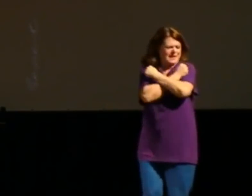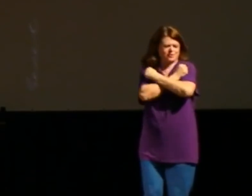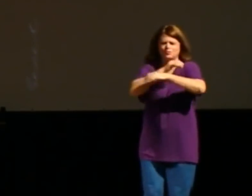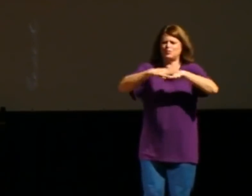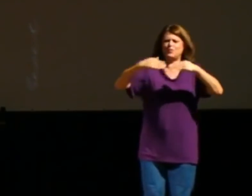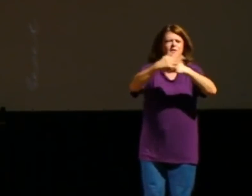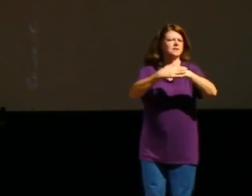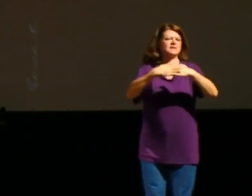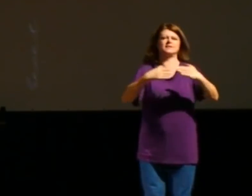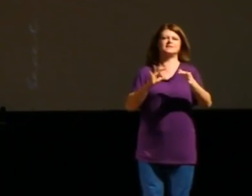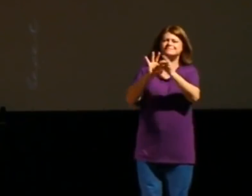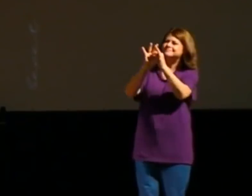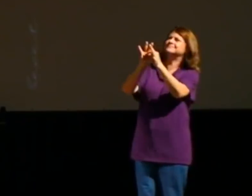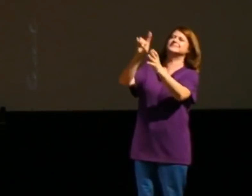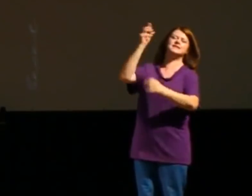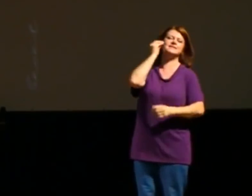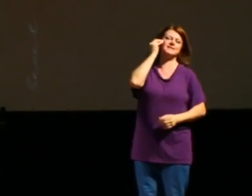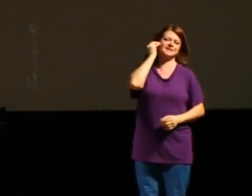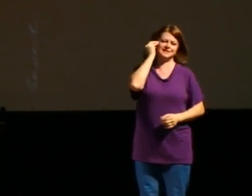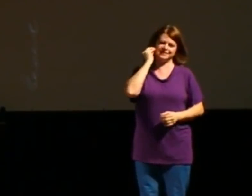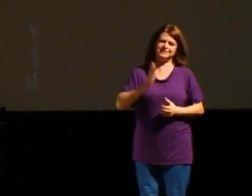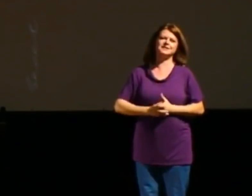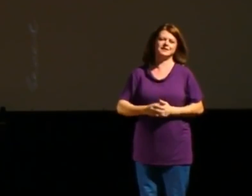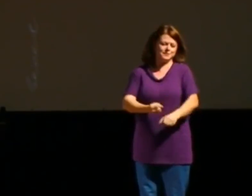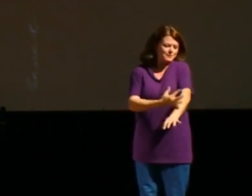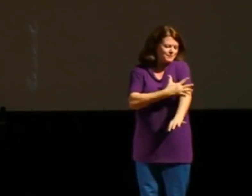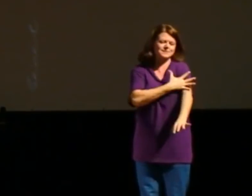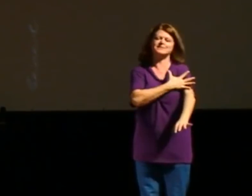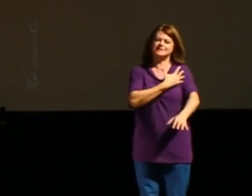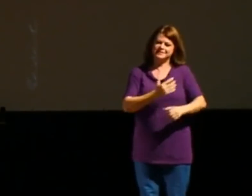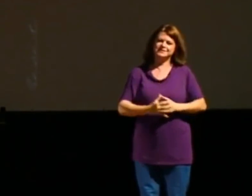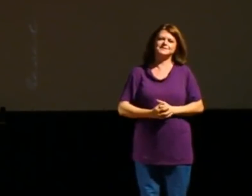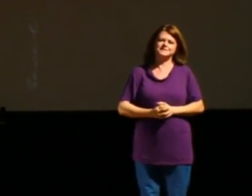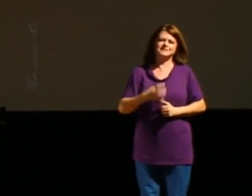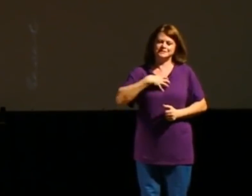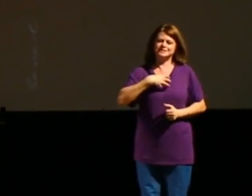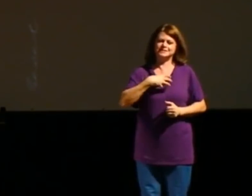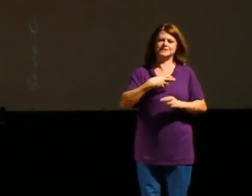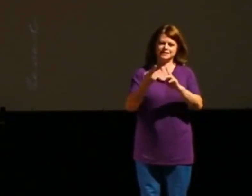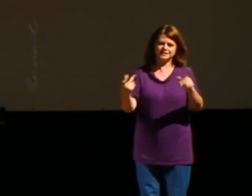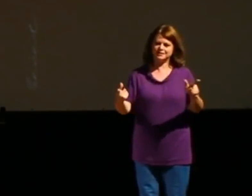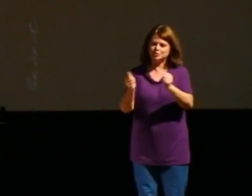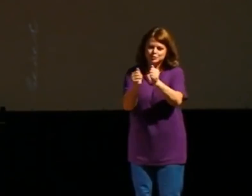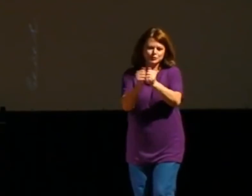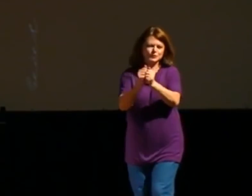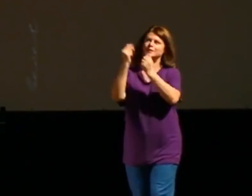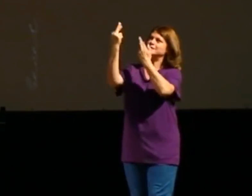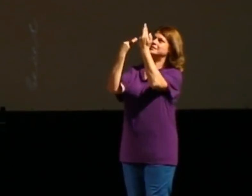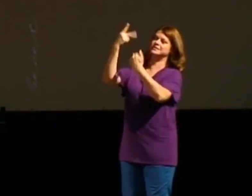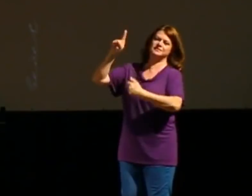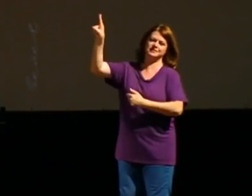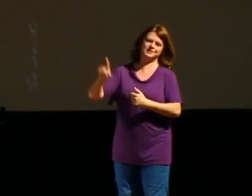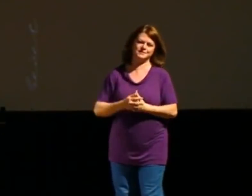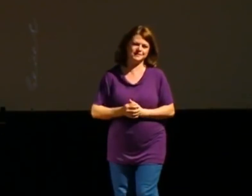gente que experimenta emoções, sentimentos com Deus. A